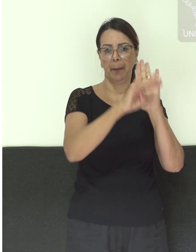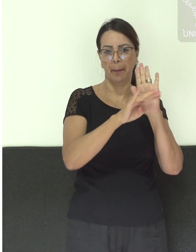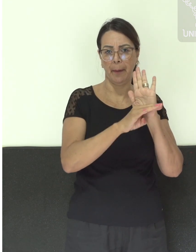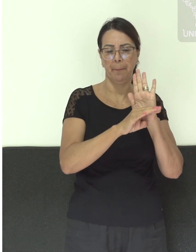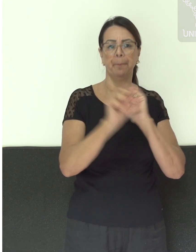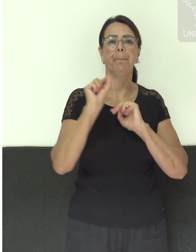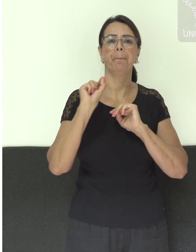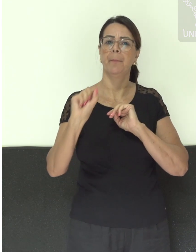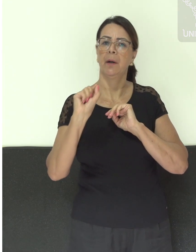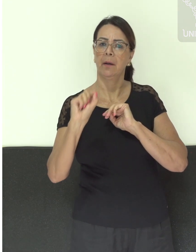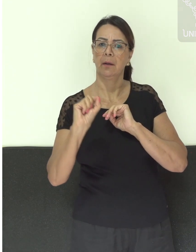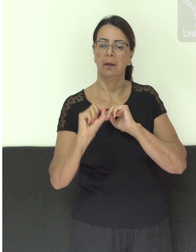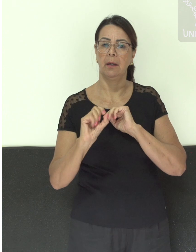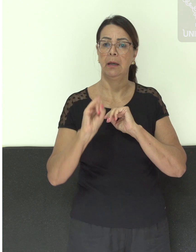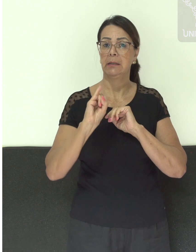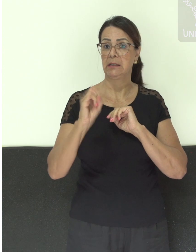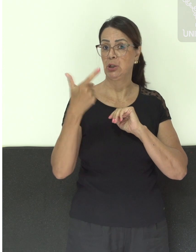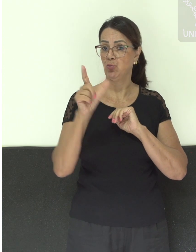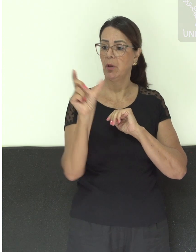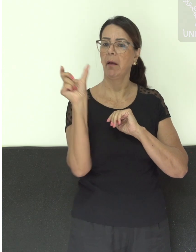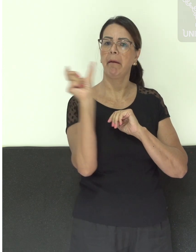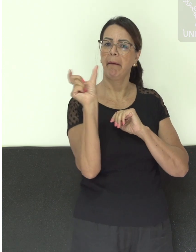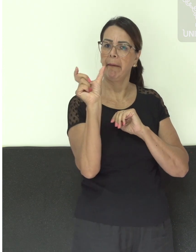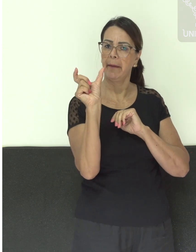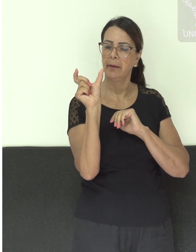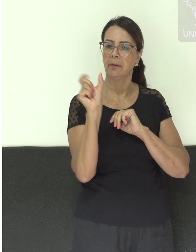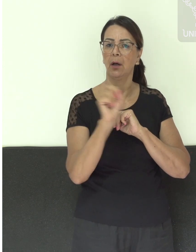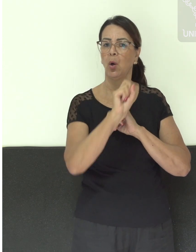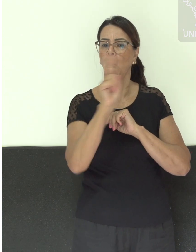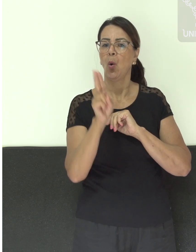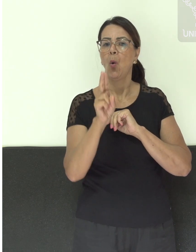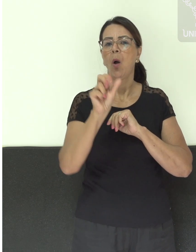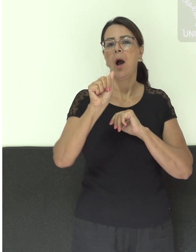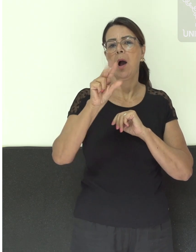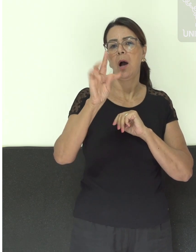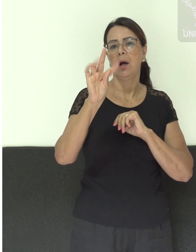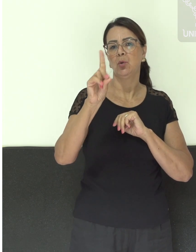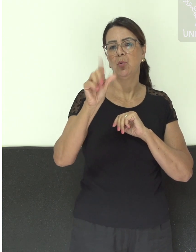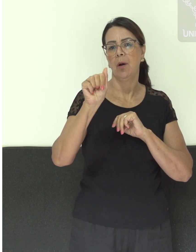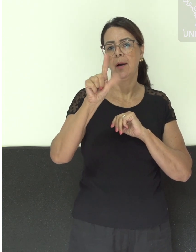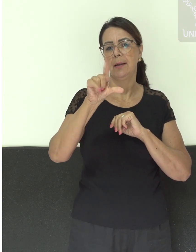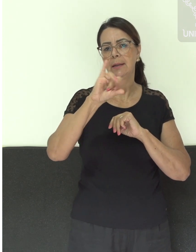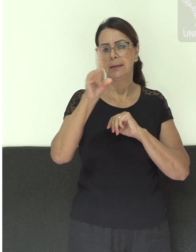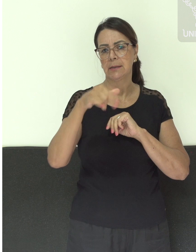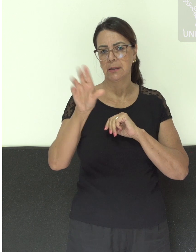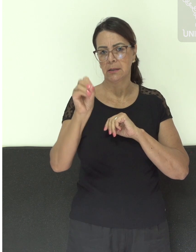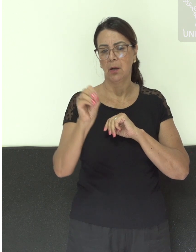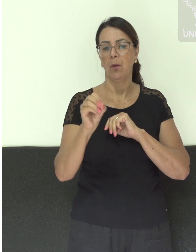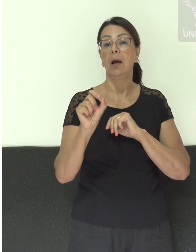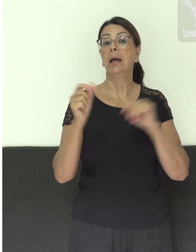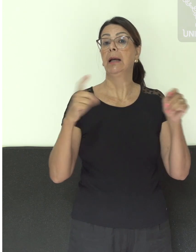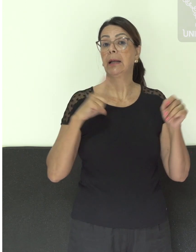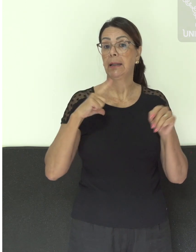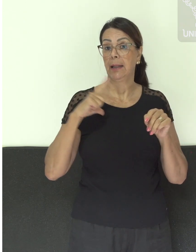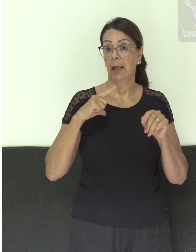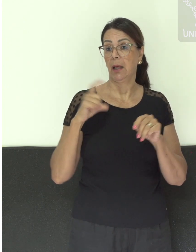confecção, para quem não possui cartão, ou atualização, para quem possui, mas não é residente